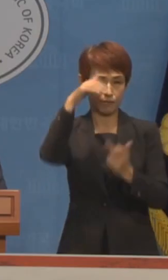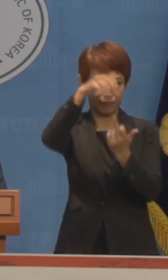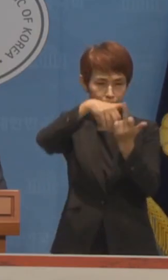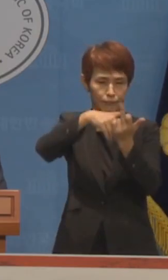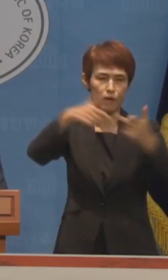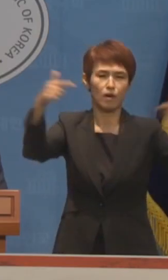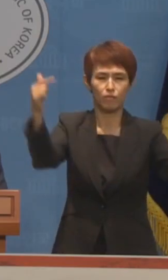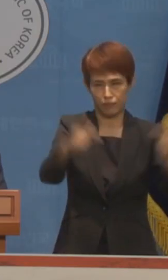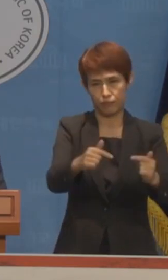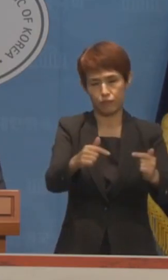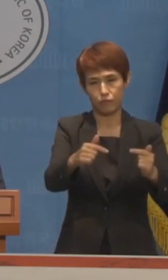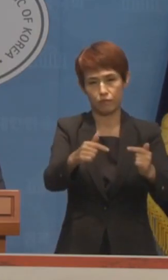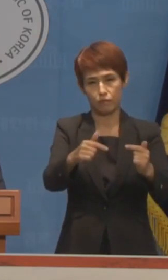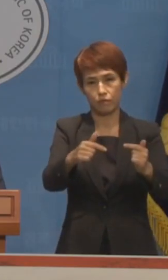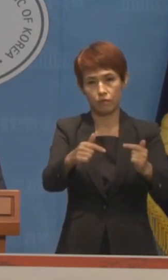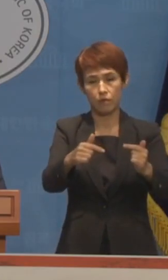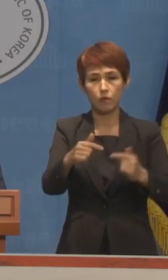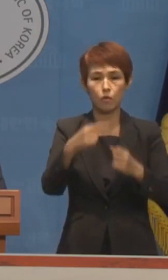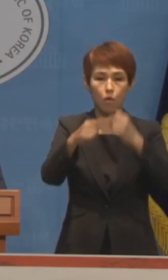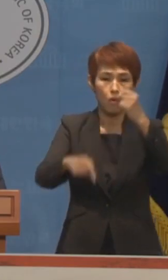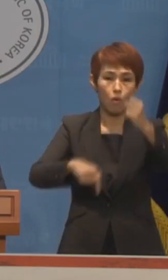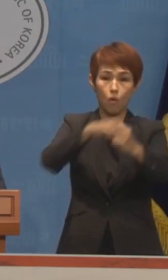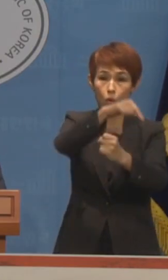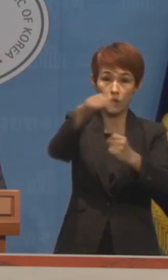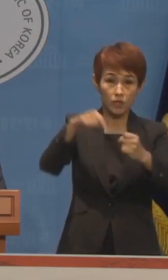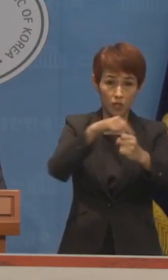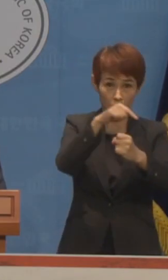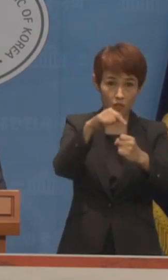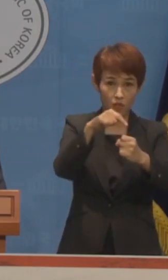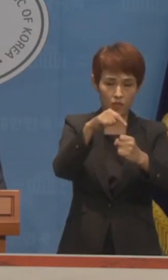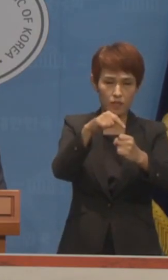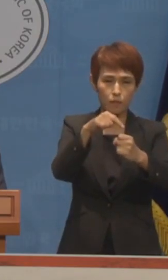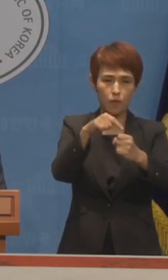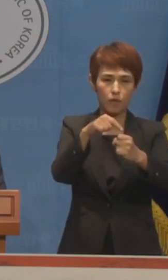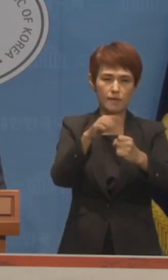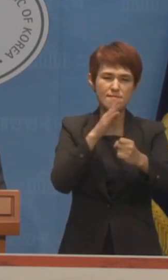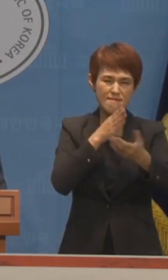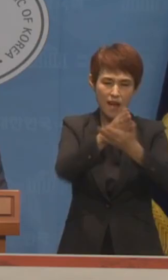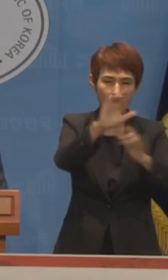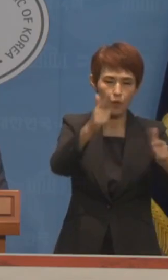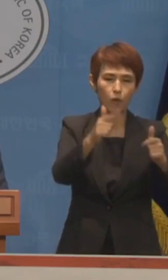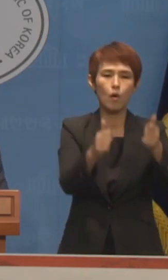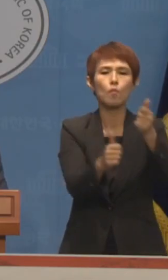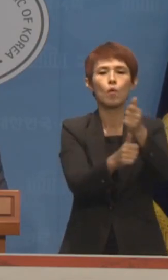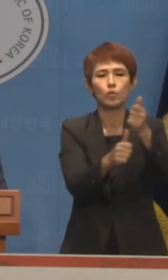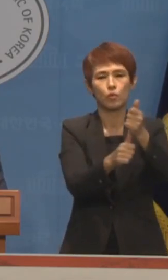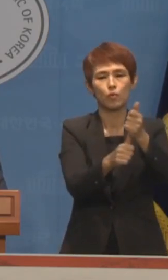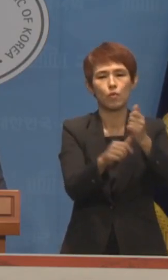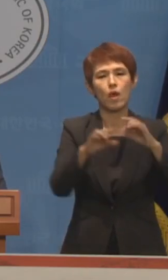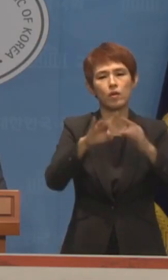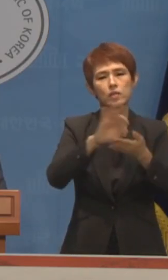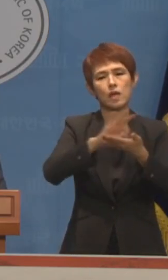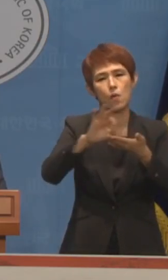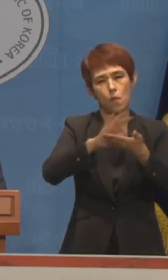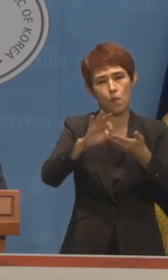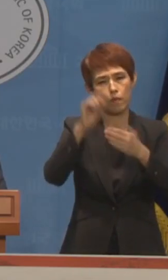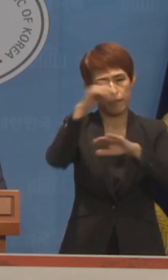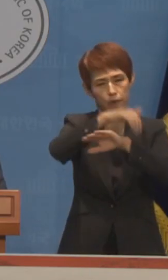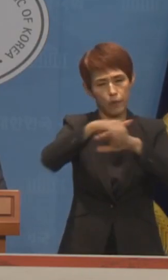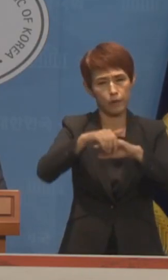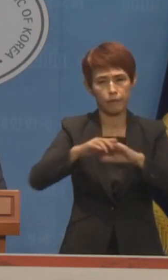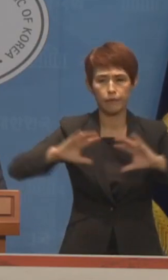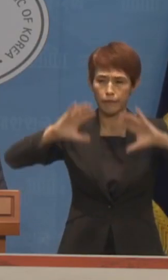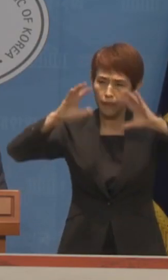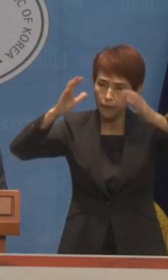차이는 있습니다만 원전을 소위 보조에너지, 브릿지 에너지로 활용하는 계획을 전체적으로 다 가지고